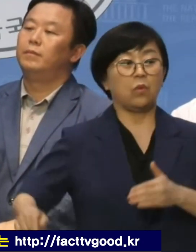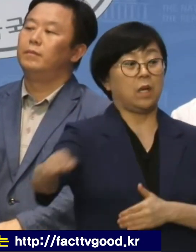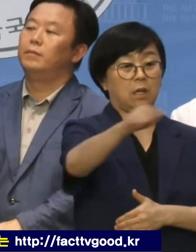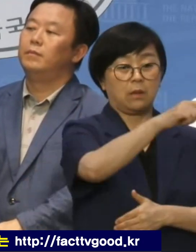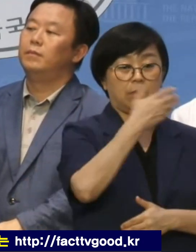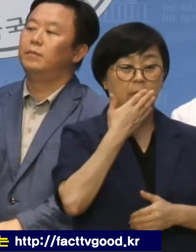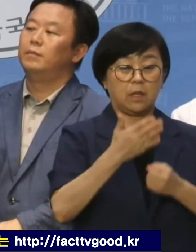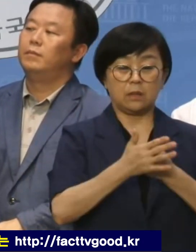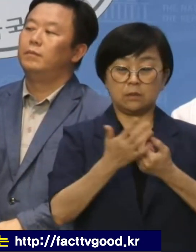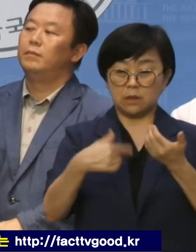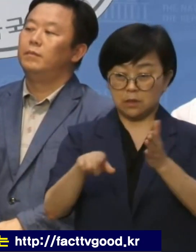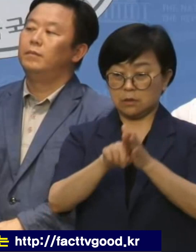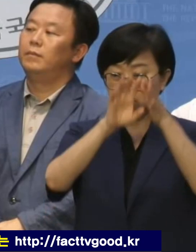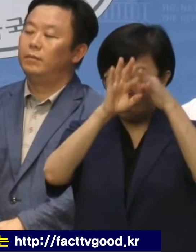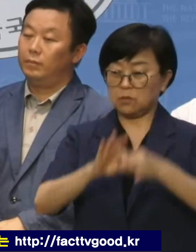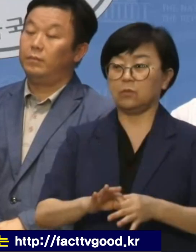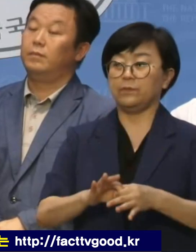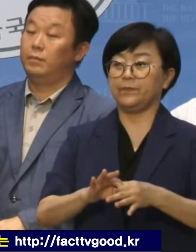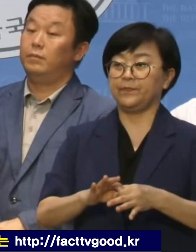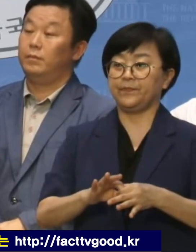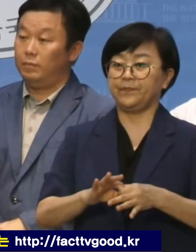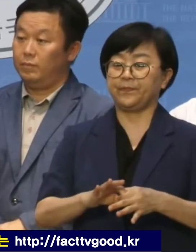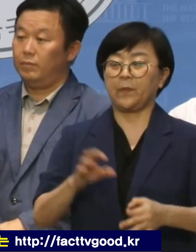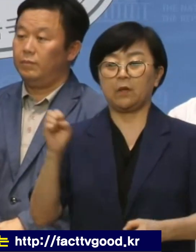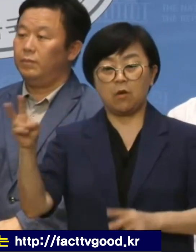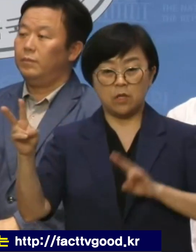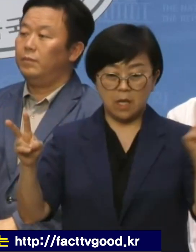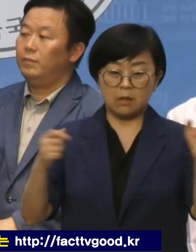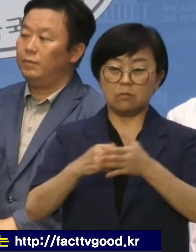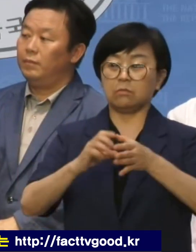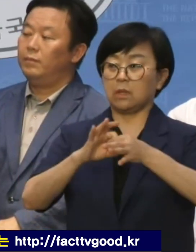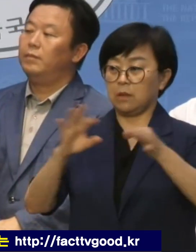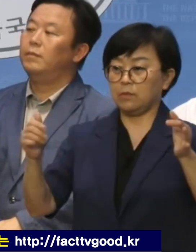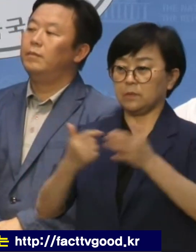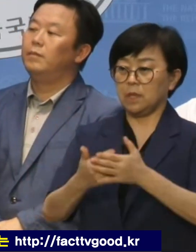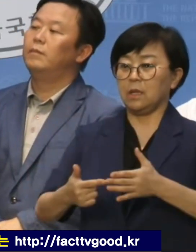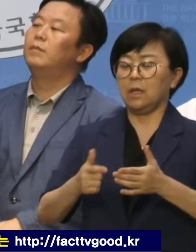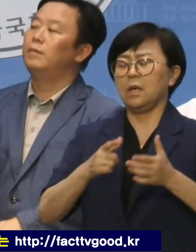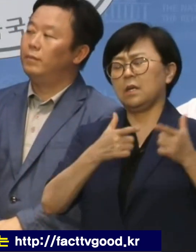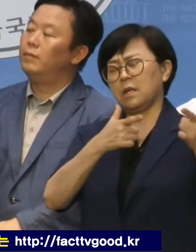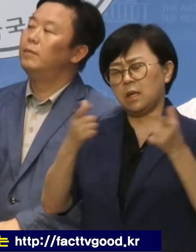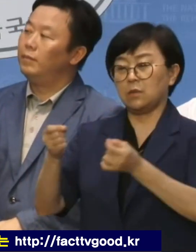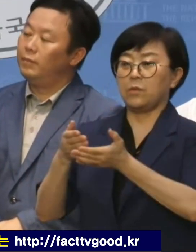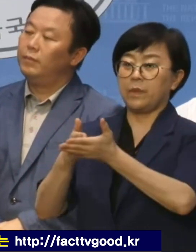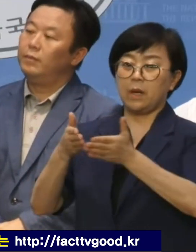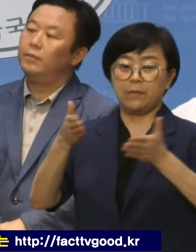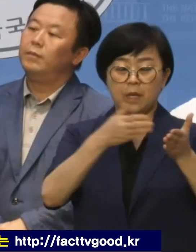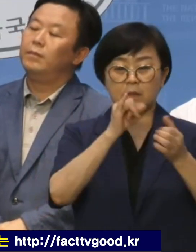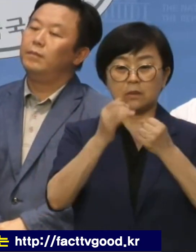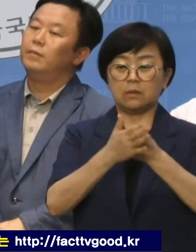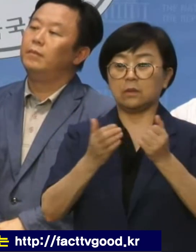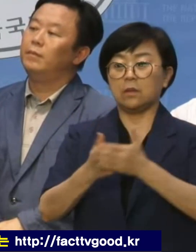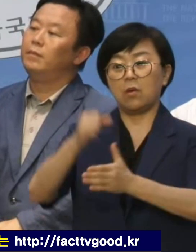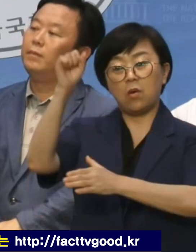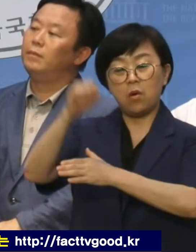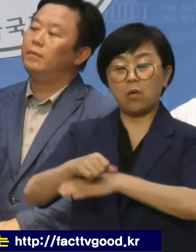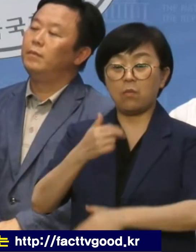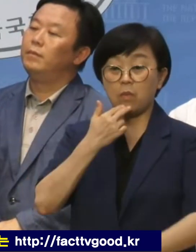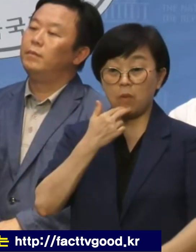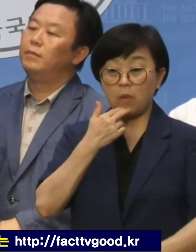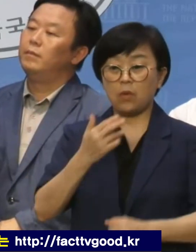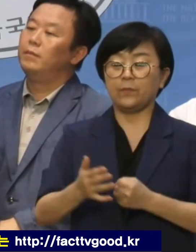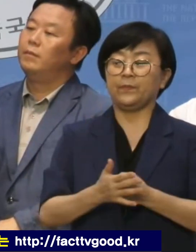지나갈 수 있도록 지속적으로 그리고 꾸준하게 여야를 막론하고 한결같은 요청을 해왔습니다. 하지만 저희의 요청이 받아들여지지